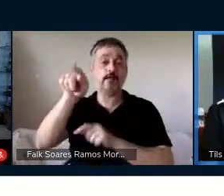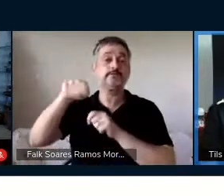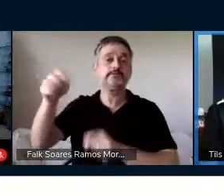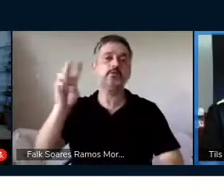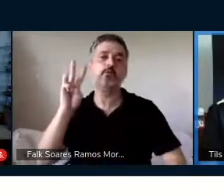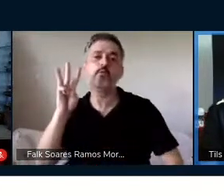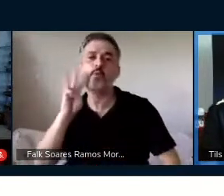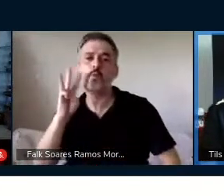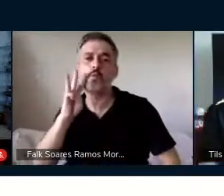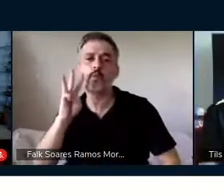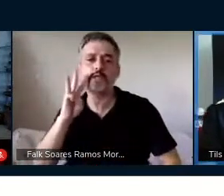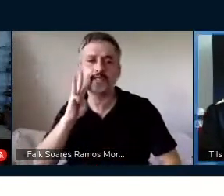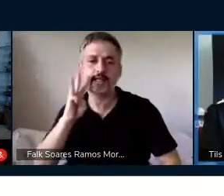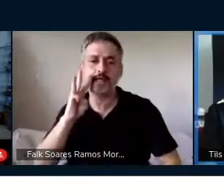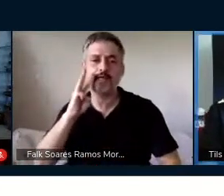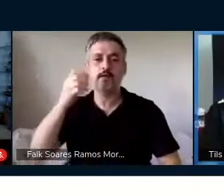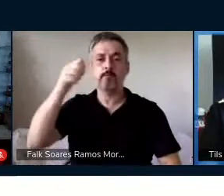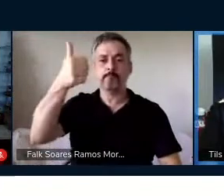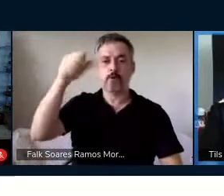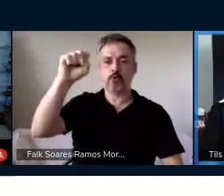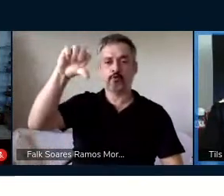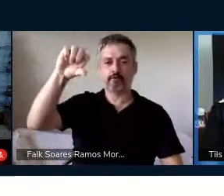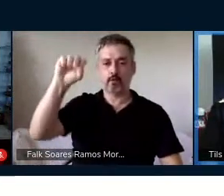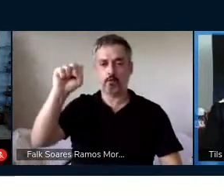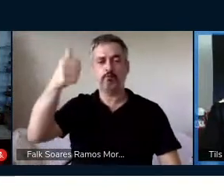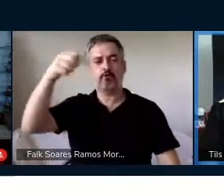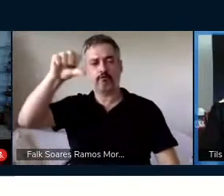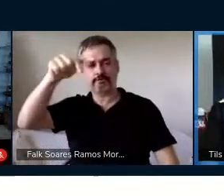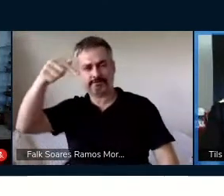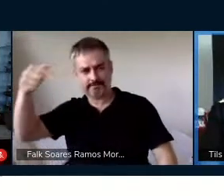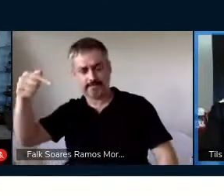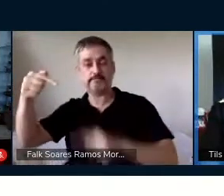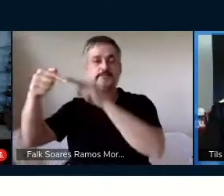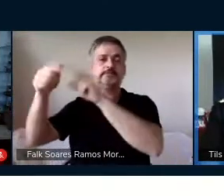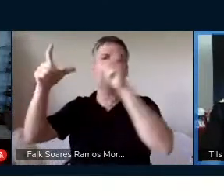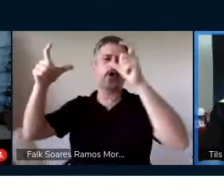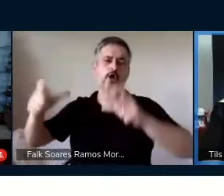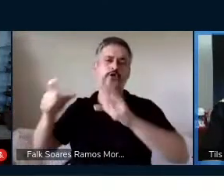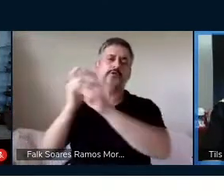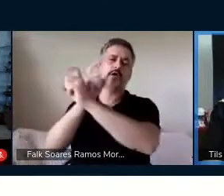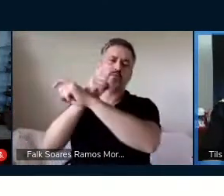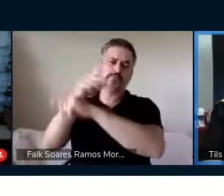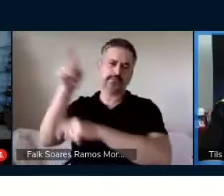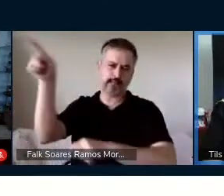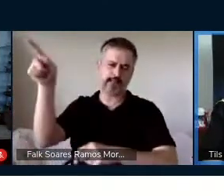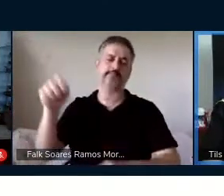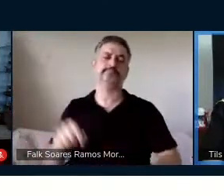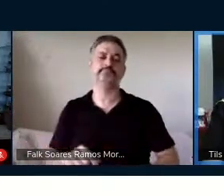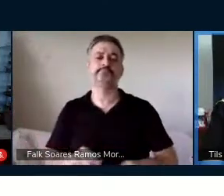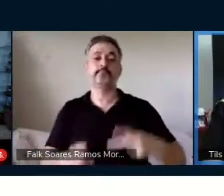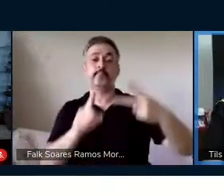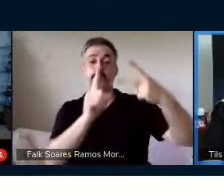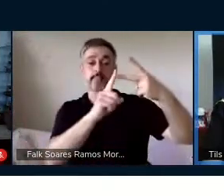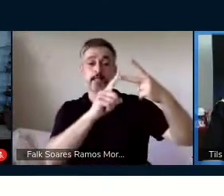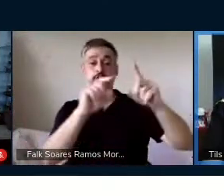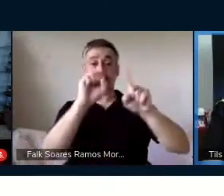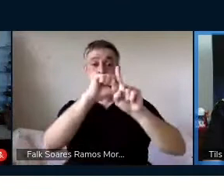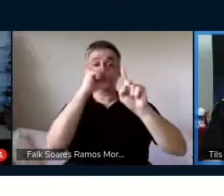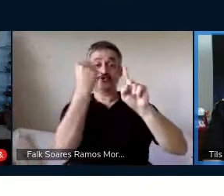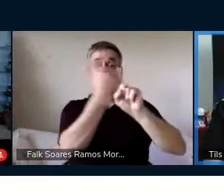de especialidade. E aí nós temos os principais autores, com a teoria geral da terminologia